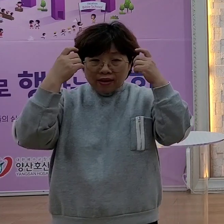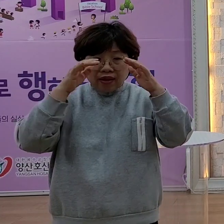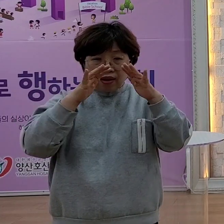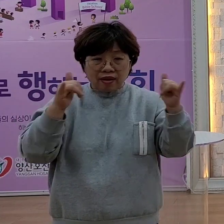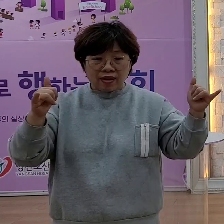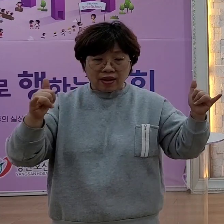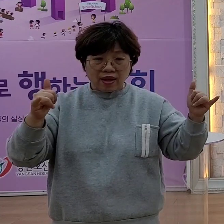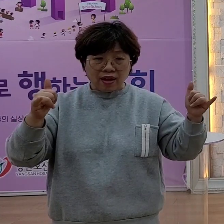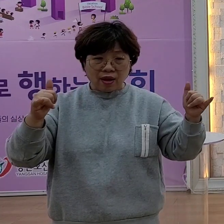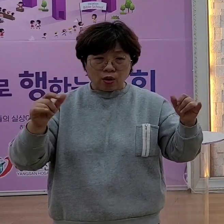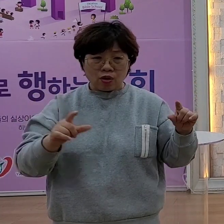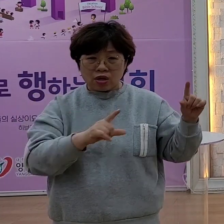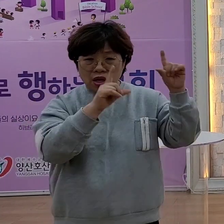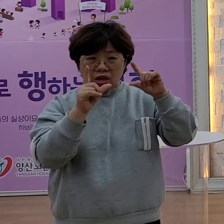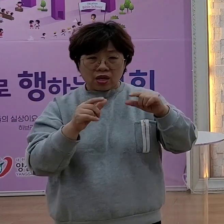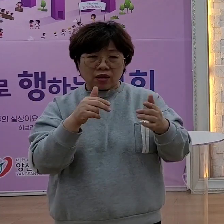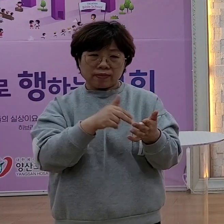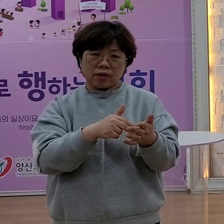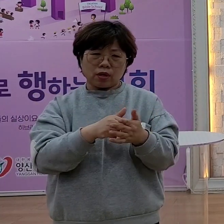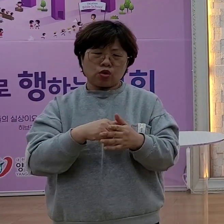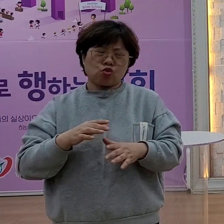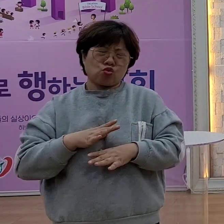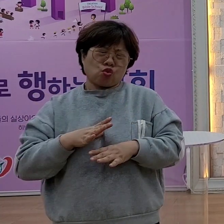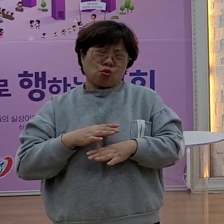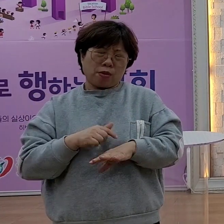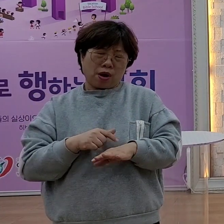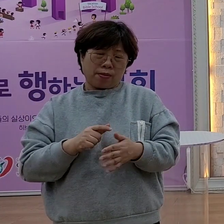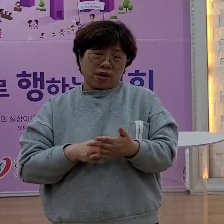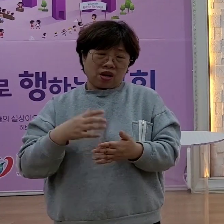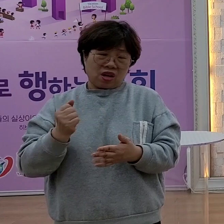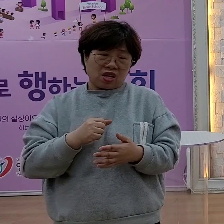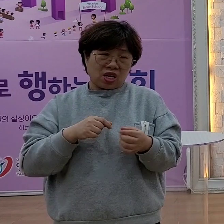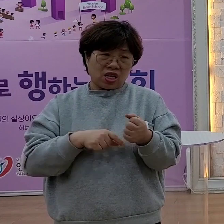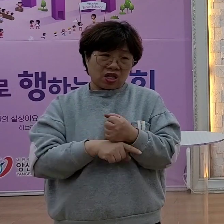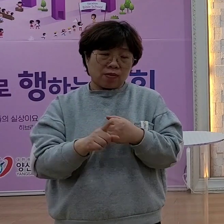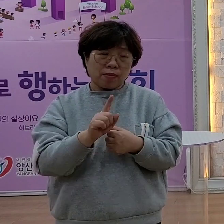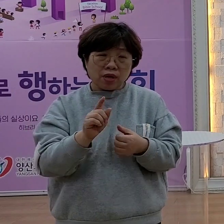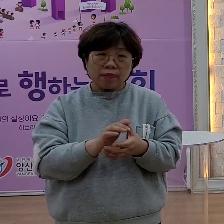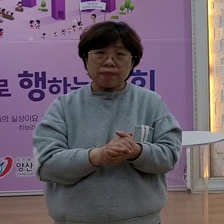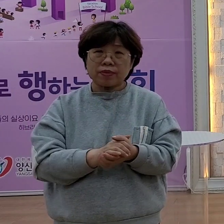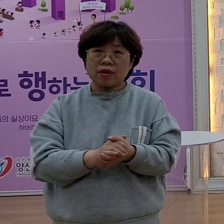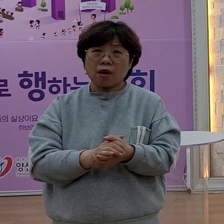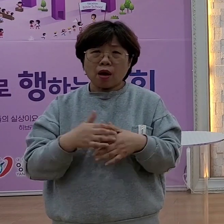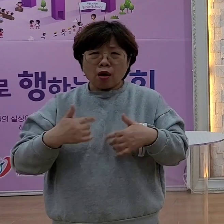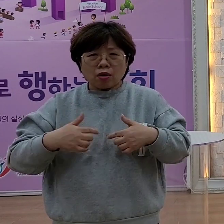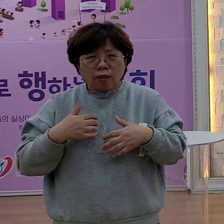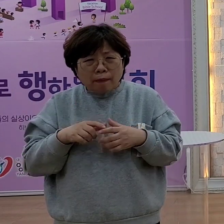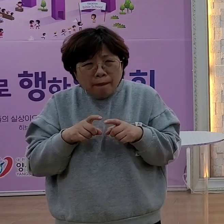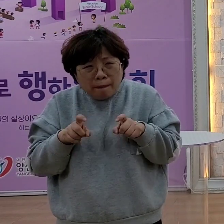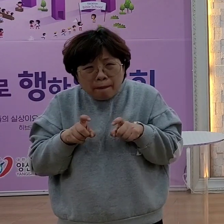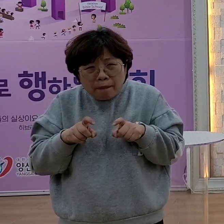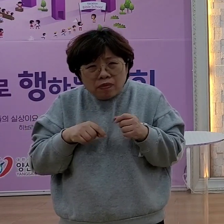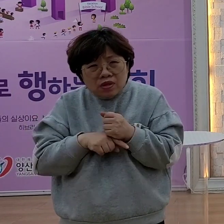때를 두려움으로 산다는 말이 뭘까요? 두려움. 막 맨날 겁에 질려가지고 막 이래 살아야 되는 게 두려움입니까? 그게